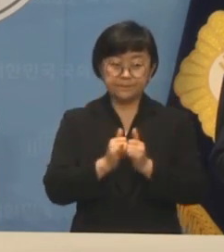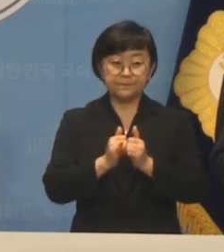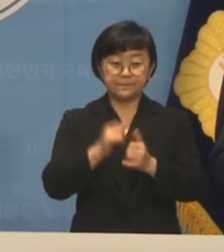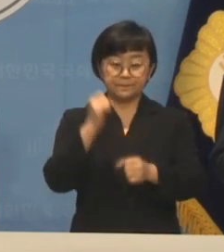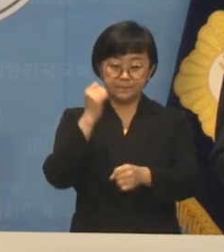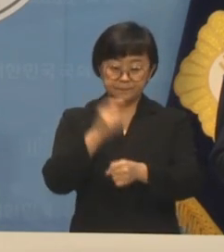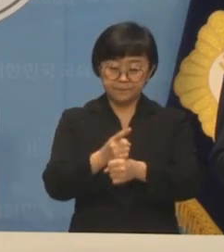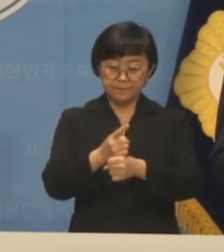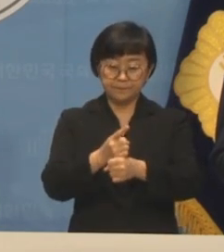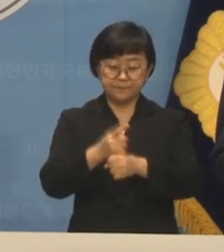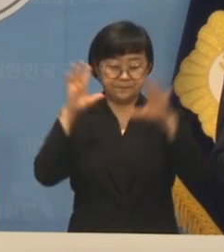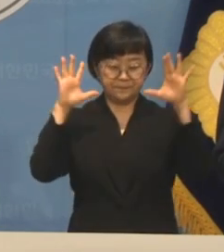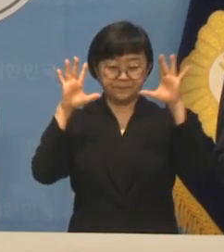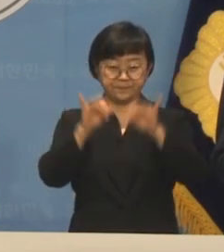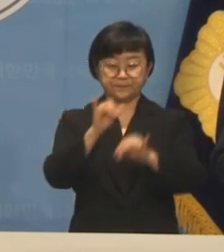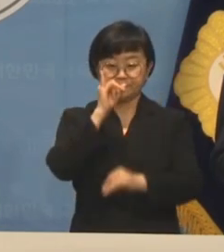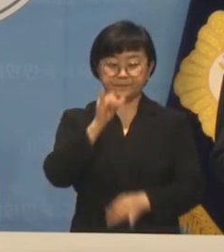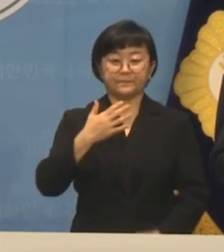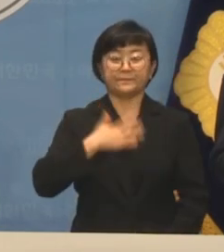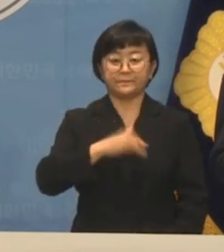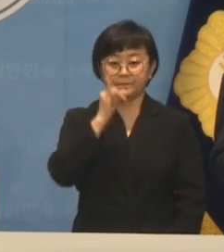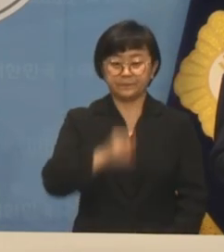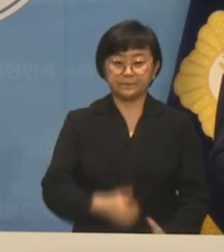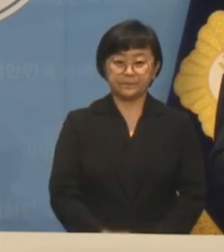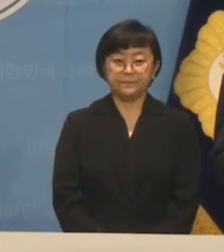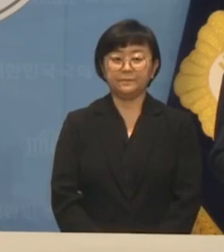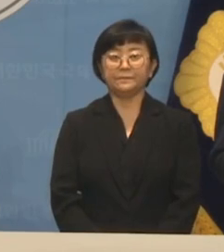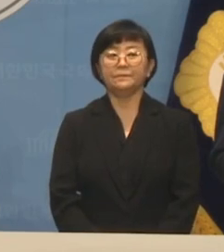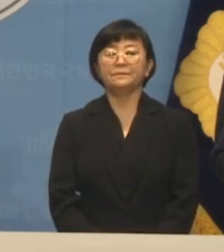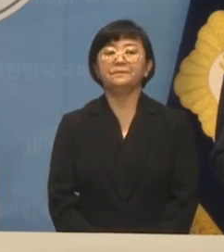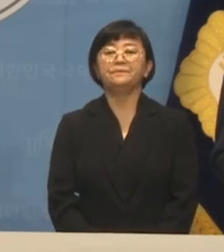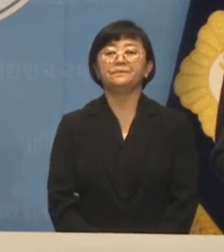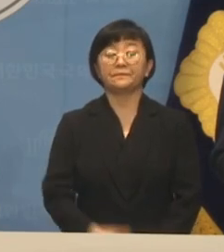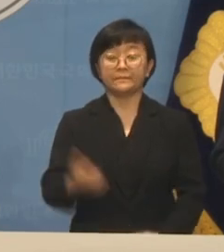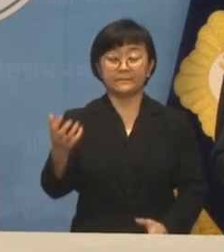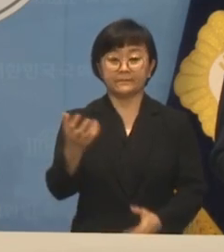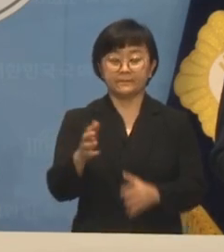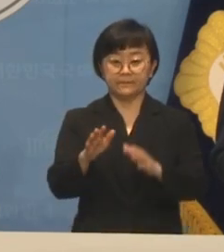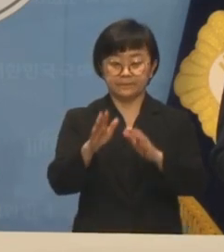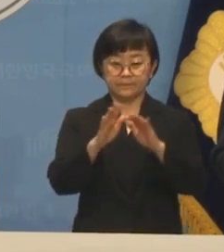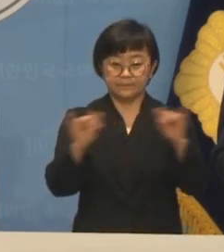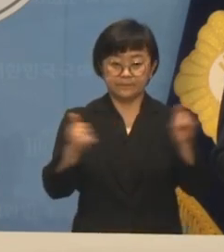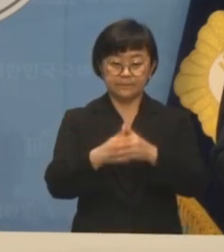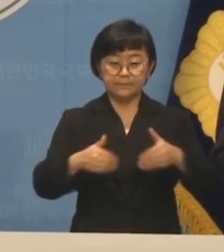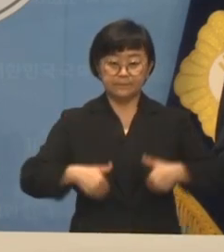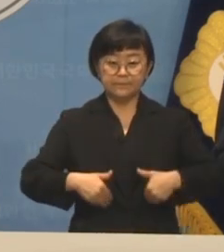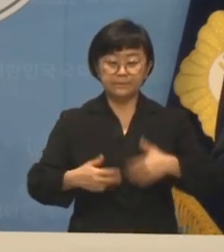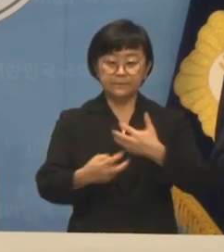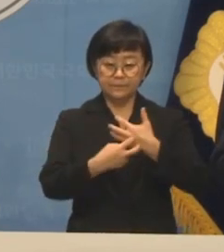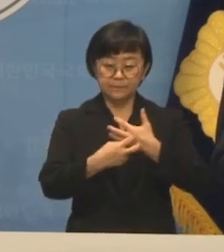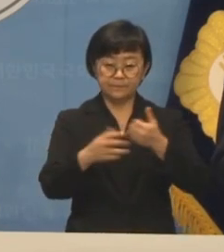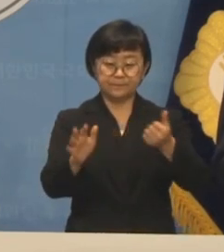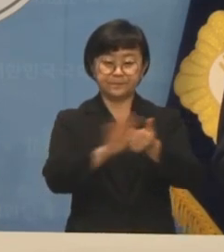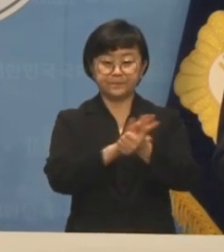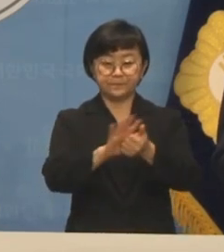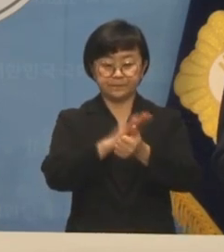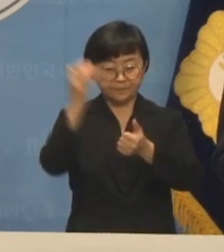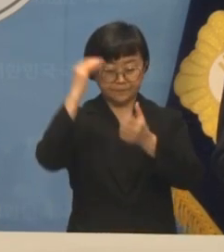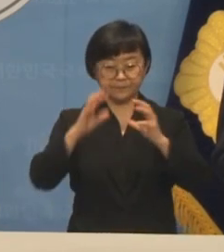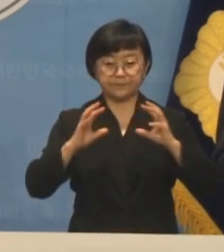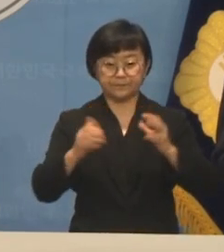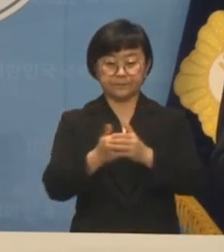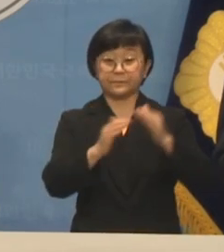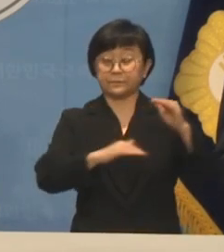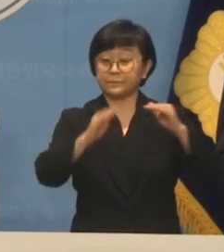이미 공감대가 형성되어 있습니다. 또한 아픈 사람들의 필요한 의료 서비스가 대한민국에서